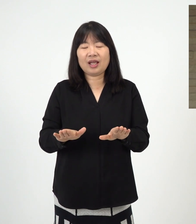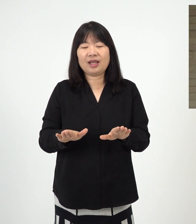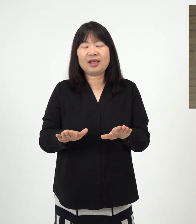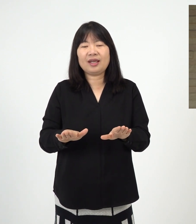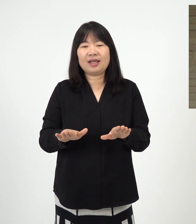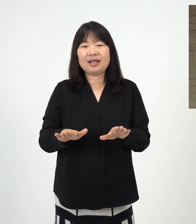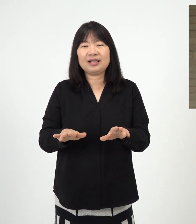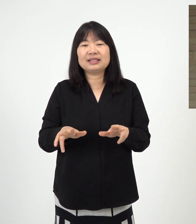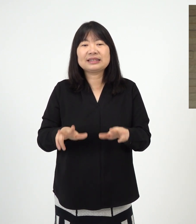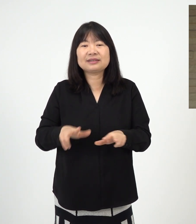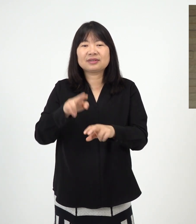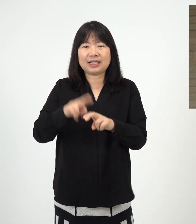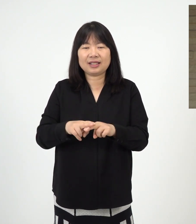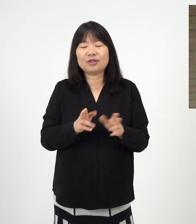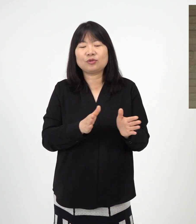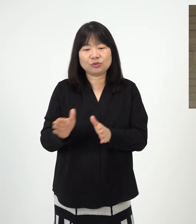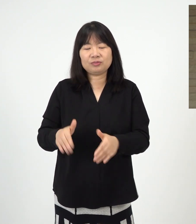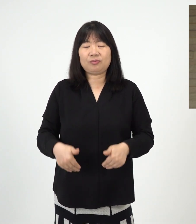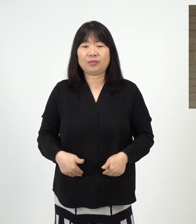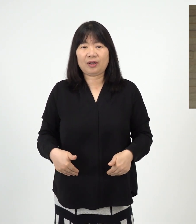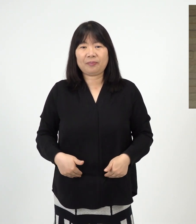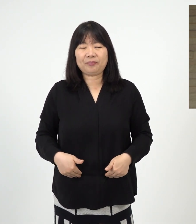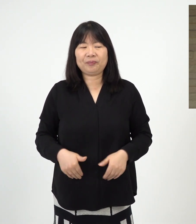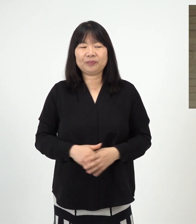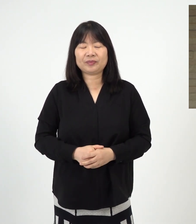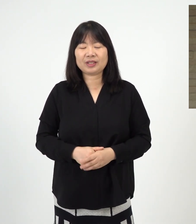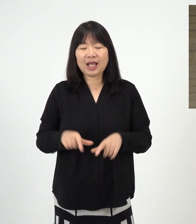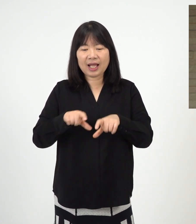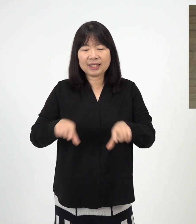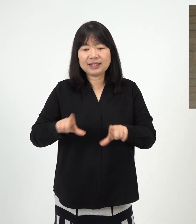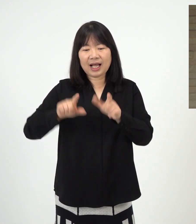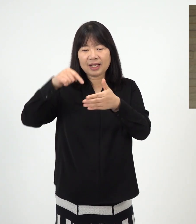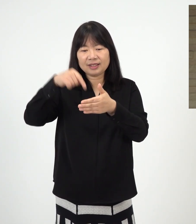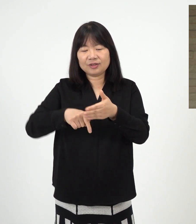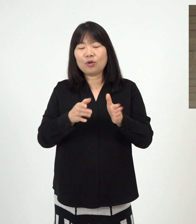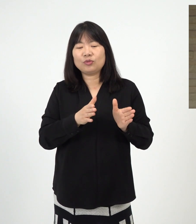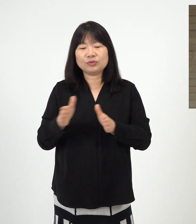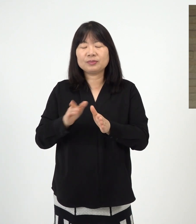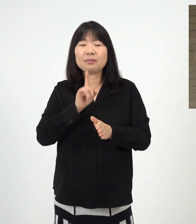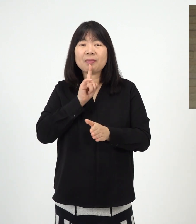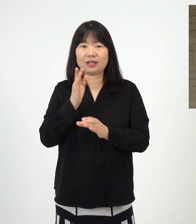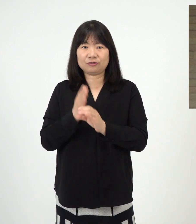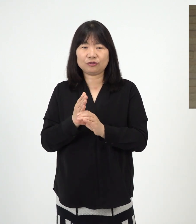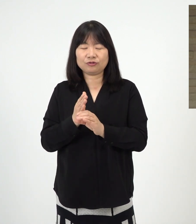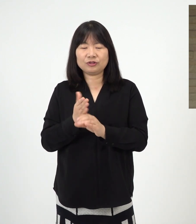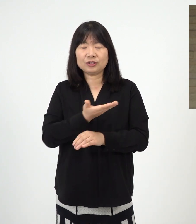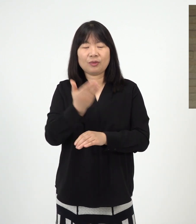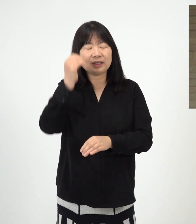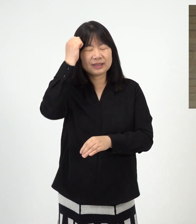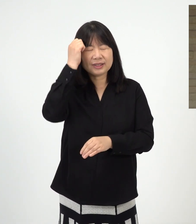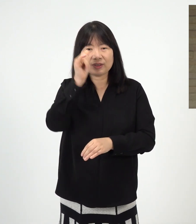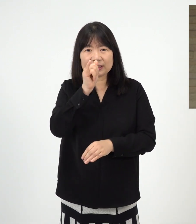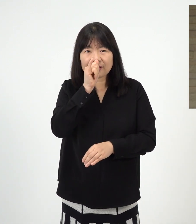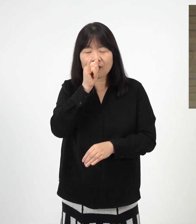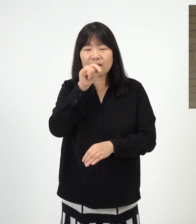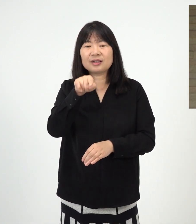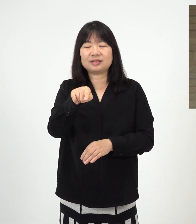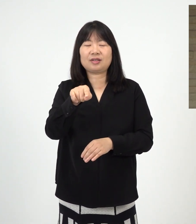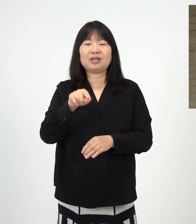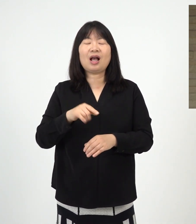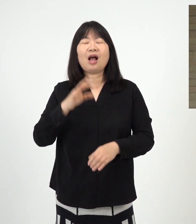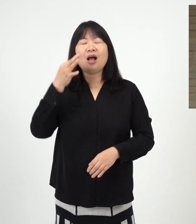여기서. 그래서 일상에서의 준비를 얘기하는 거예요. 그렇죠, 여러분? 기억나시죠?